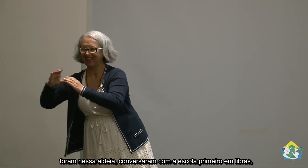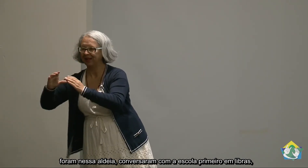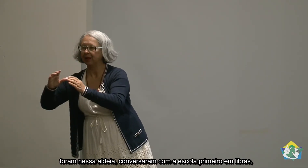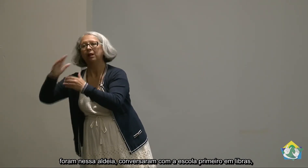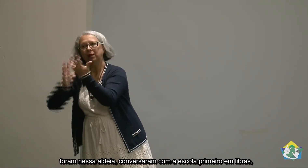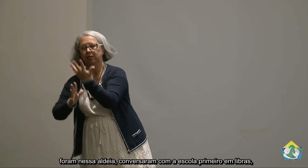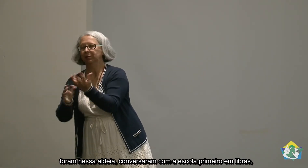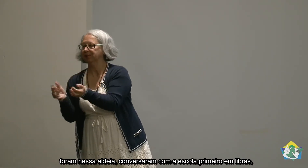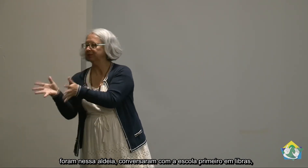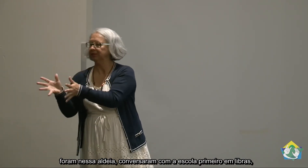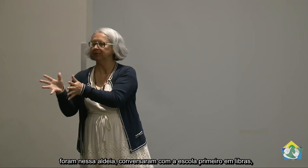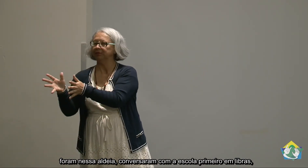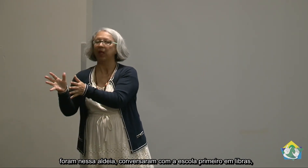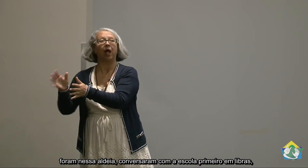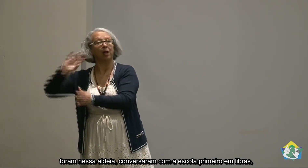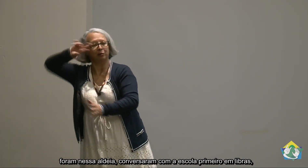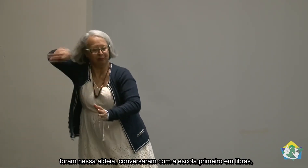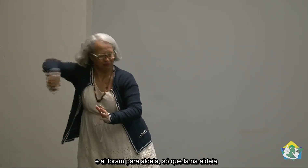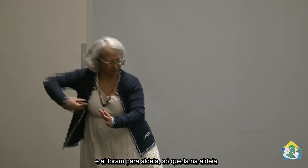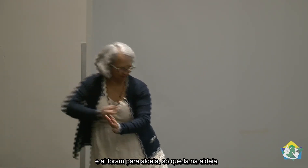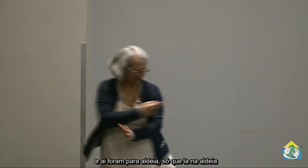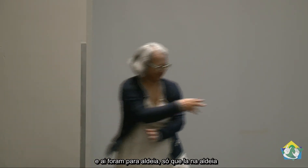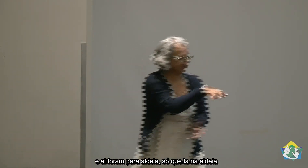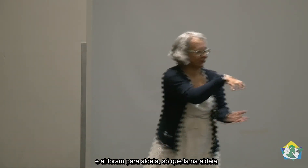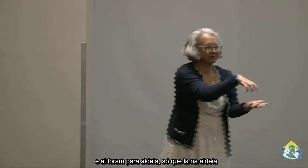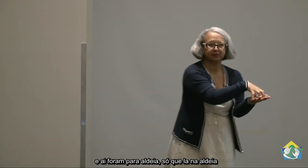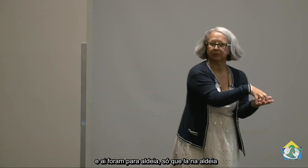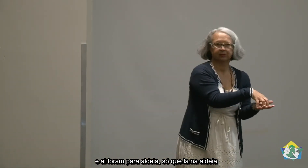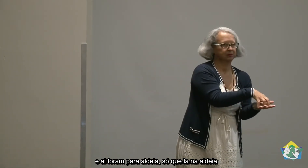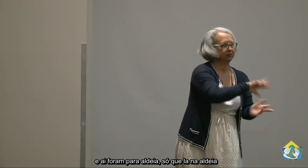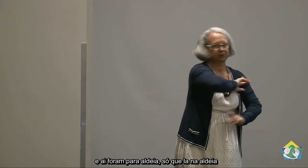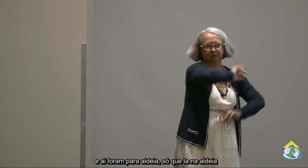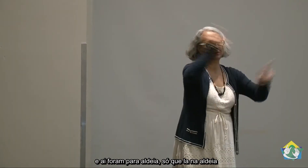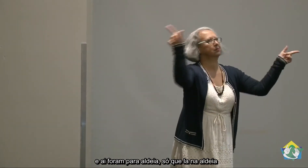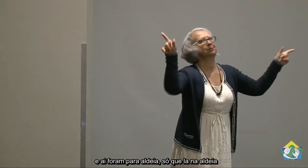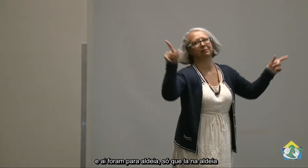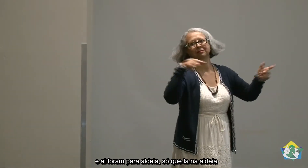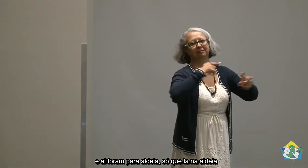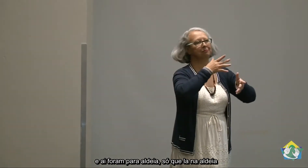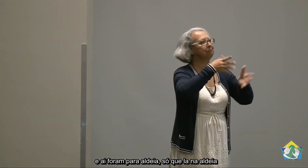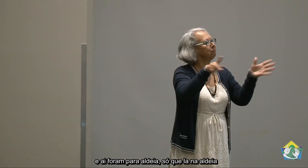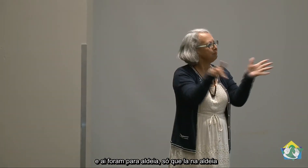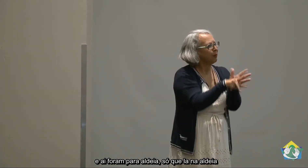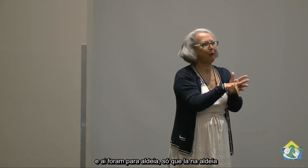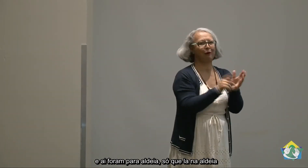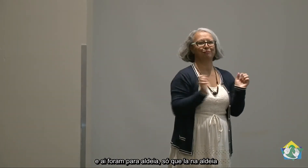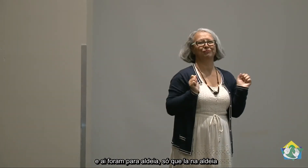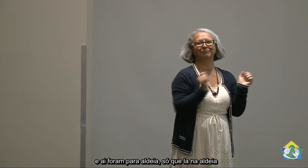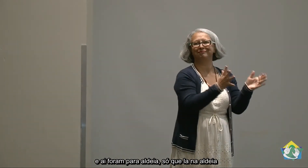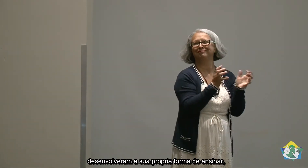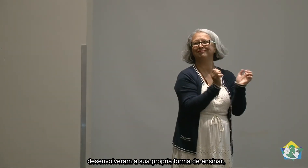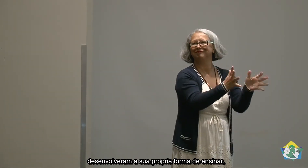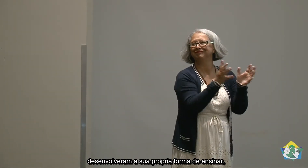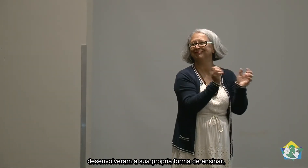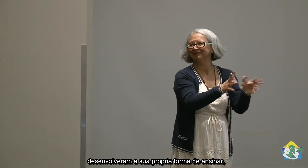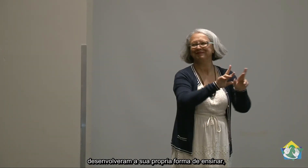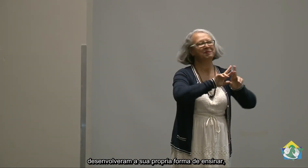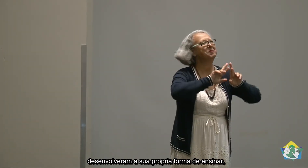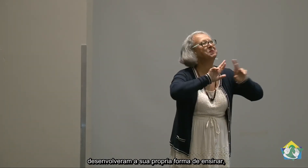né? Em Libras, e aí foram para a aldeia. Só que lá na aldeia desenvolveram a sua própria